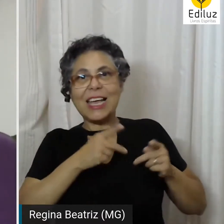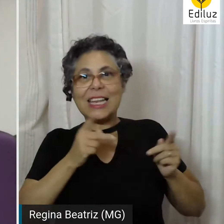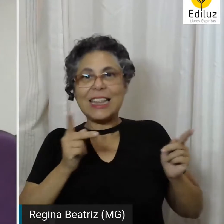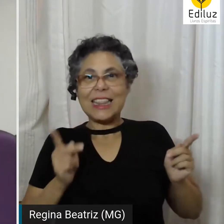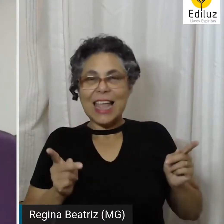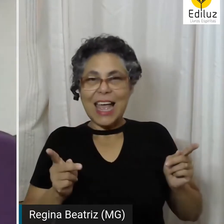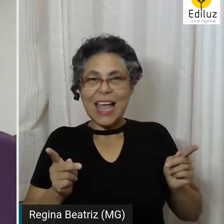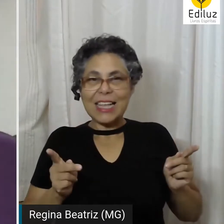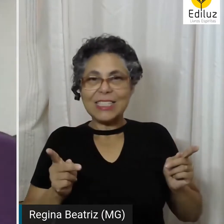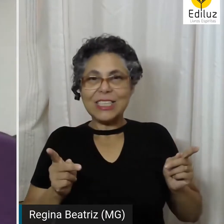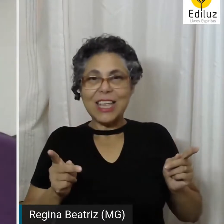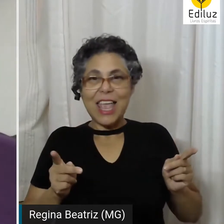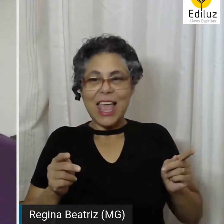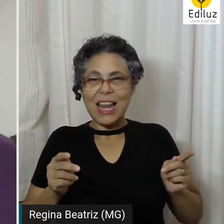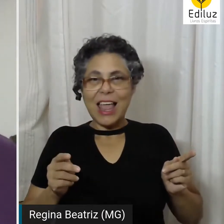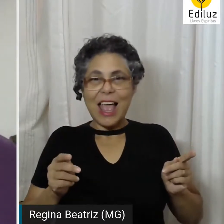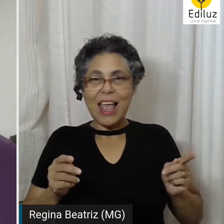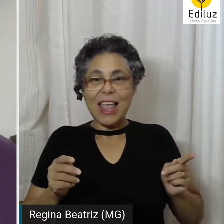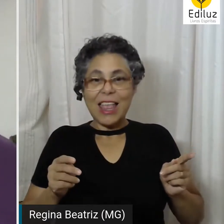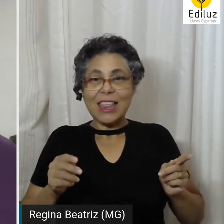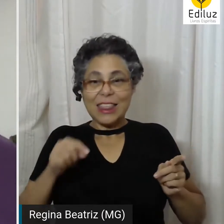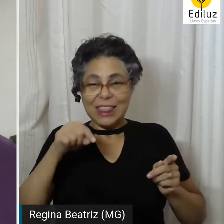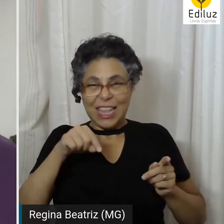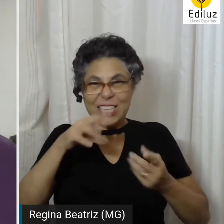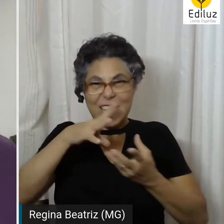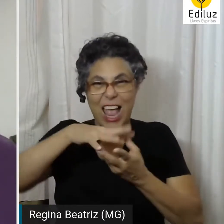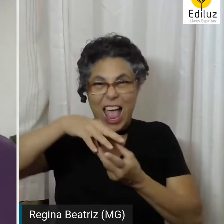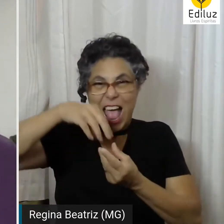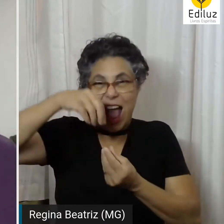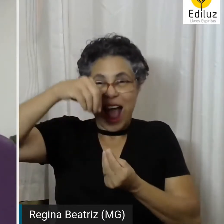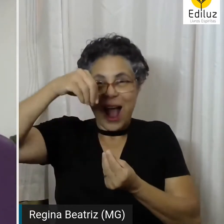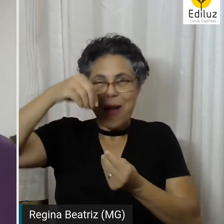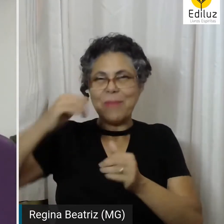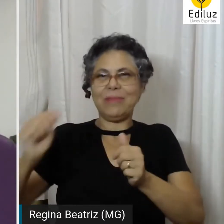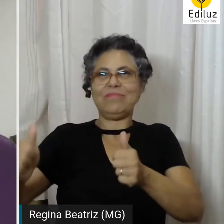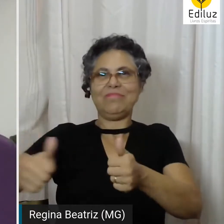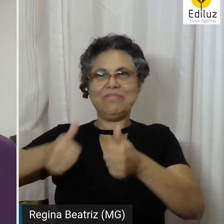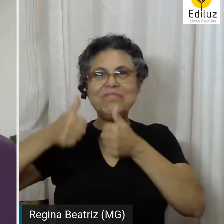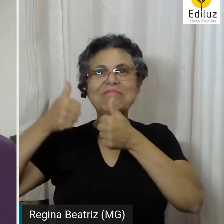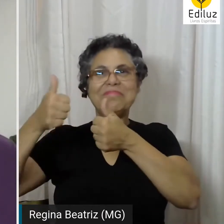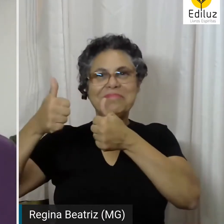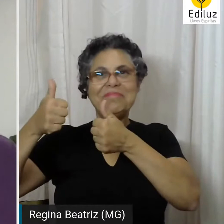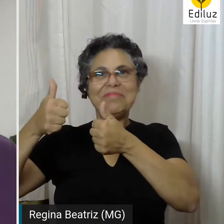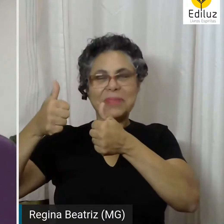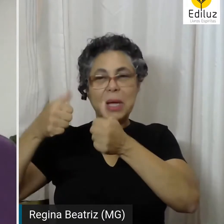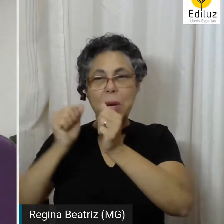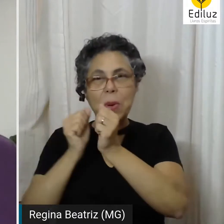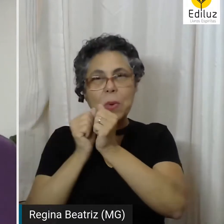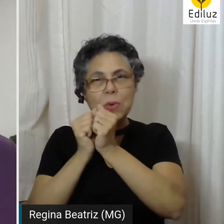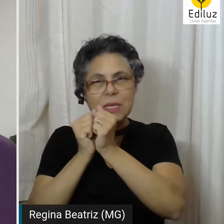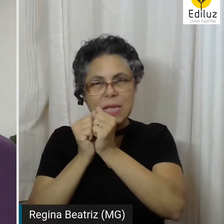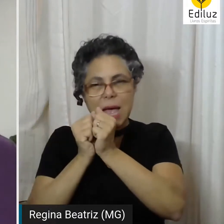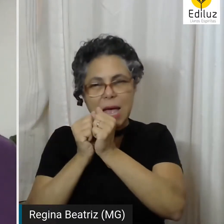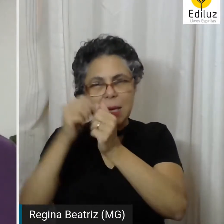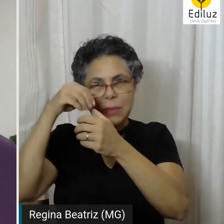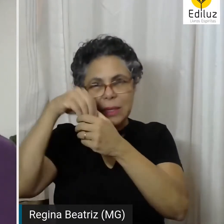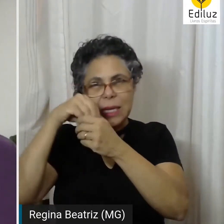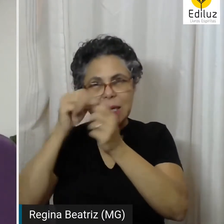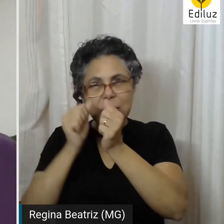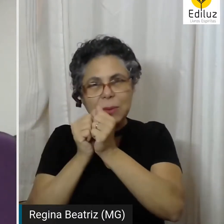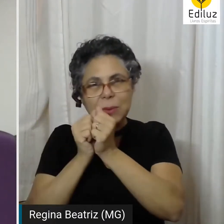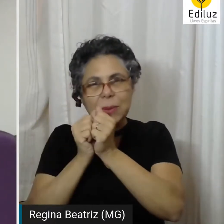ela burila a alma. O cérebro, na sua estrutura